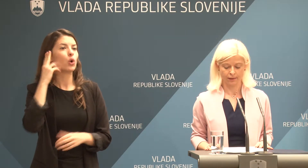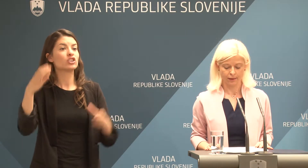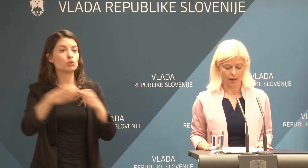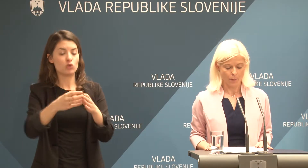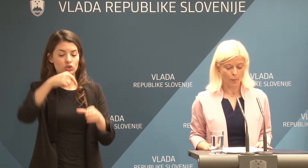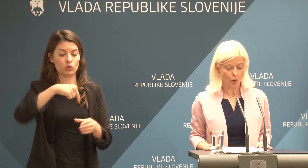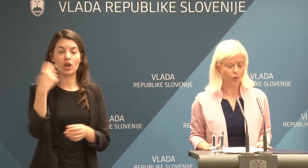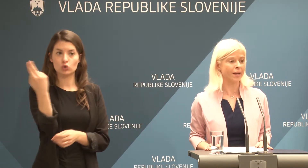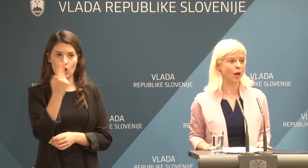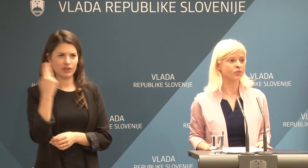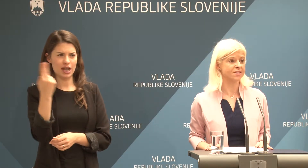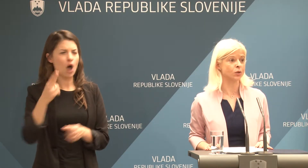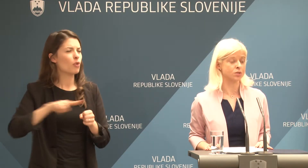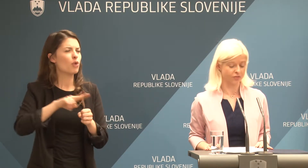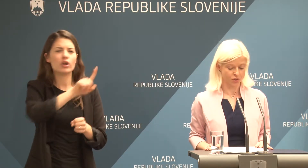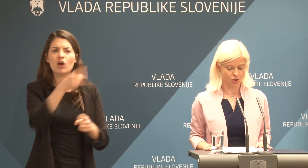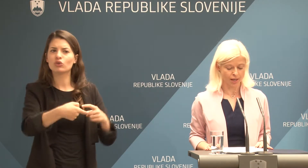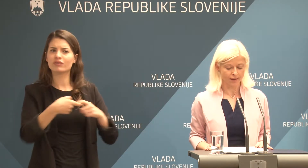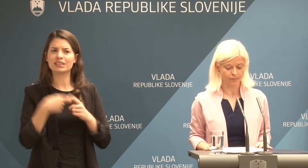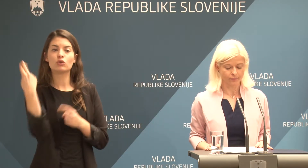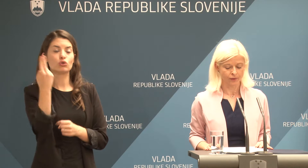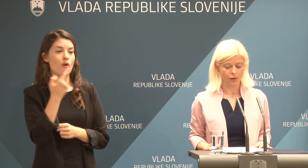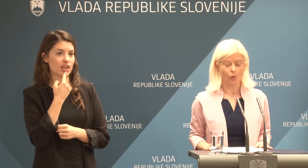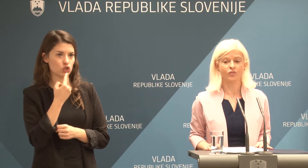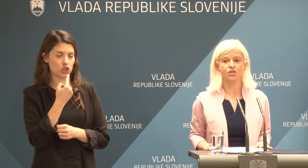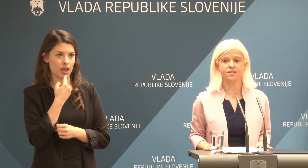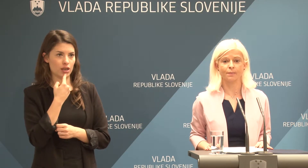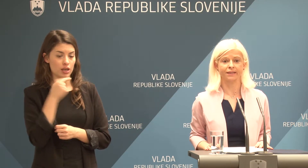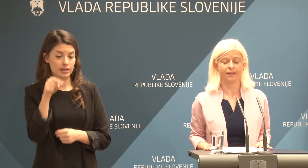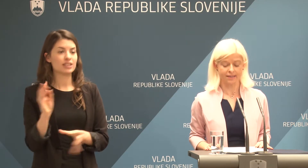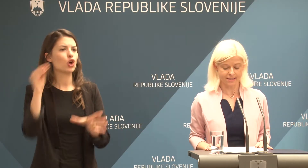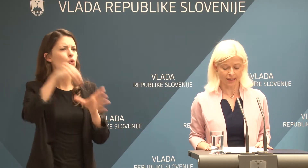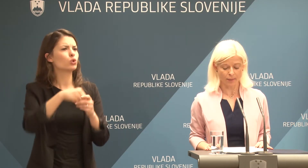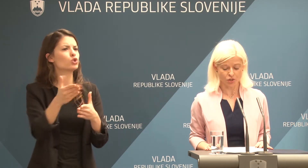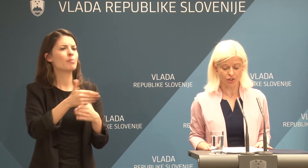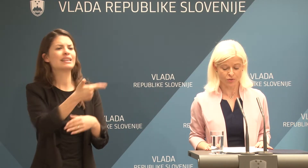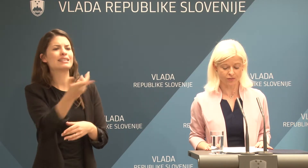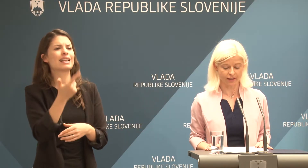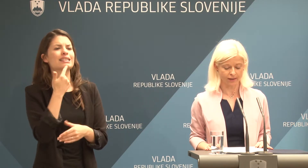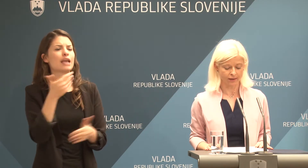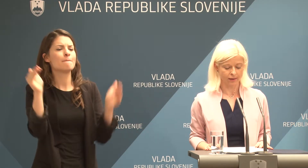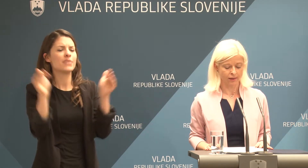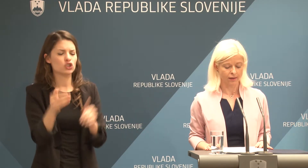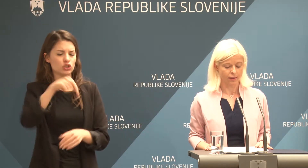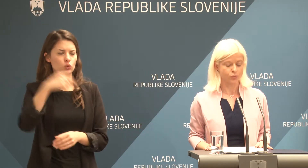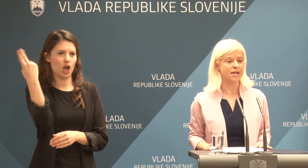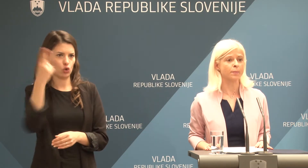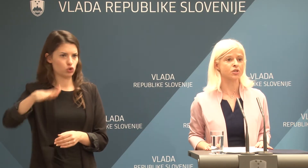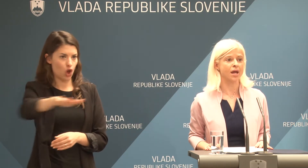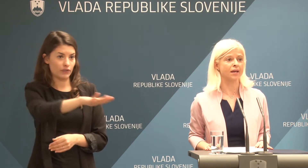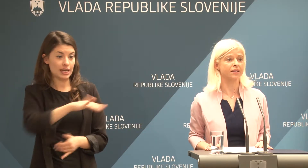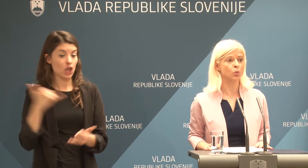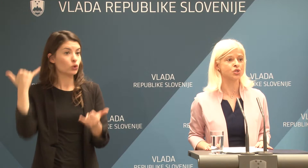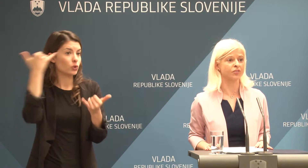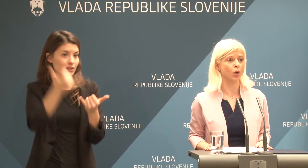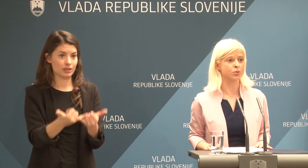Sloveniji, popolnoma neodvisen od slovenščine, uvršča se med jezike manjšin v Sloveniji, do zdaj pa